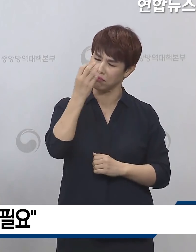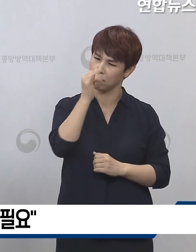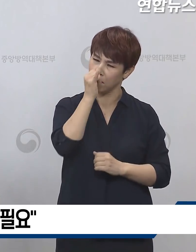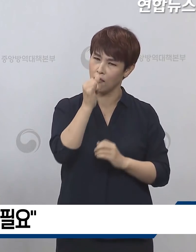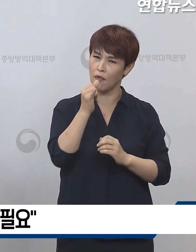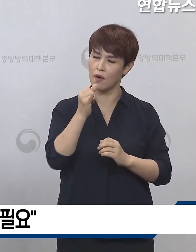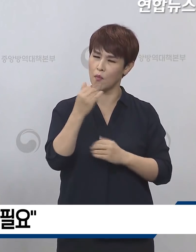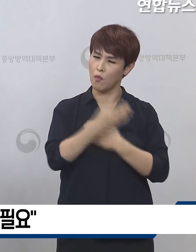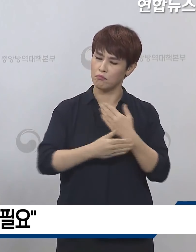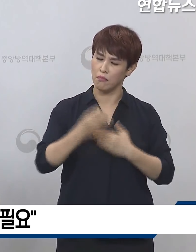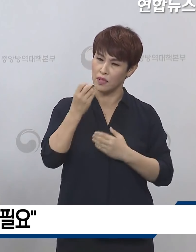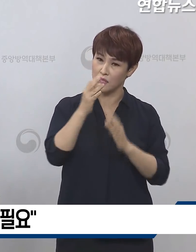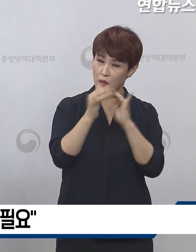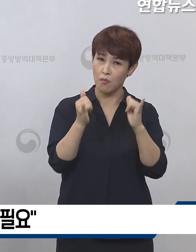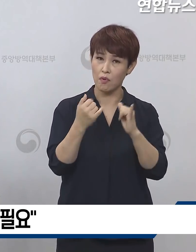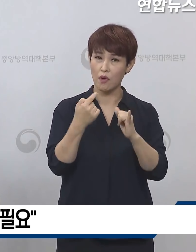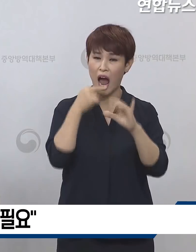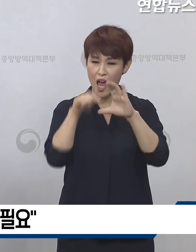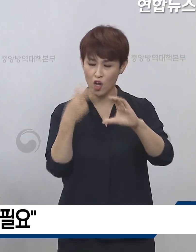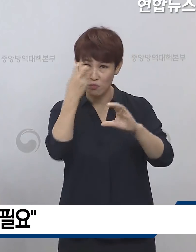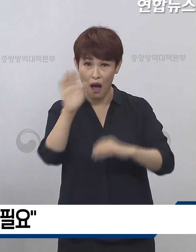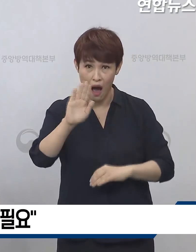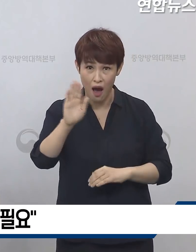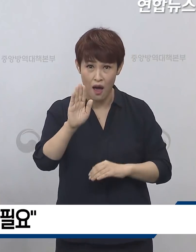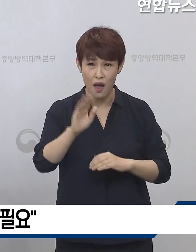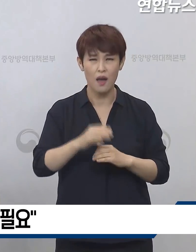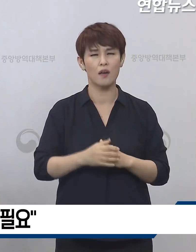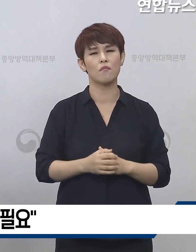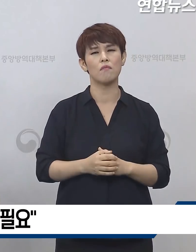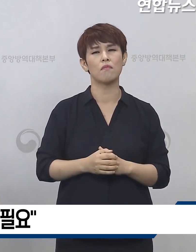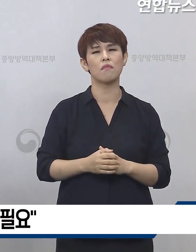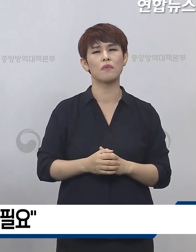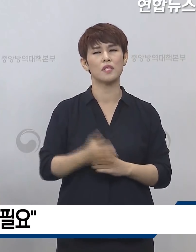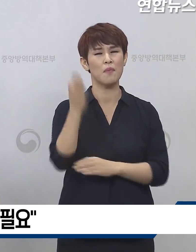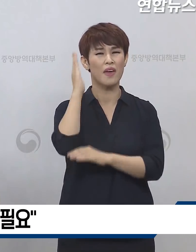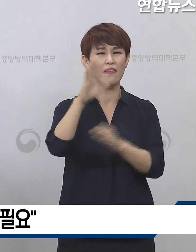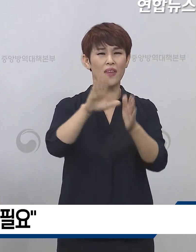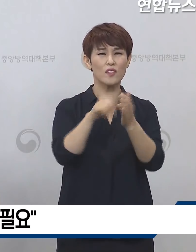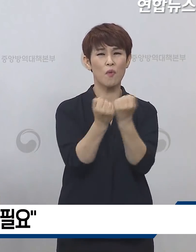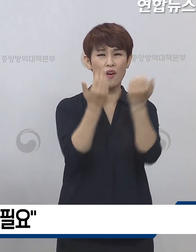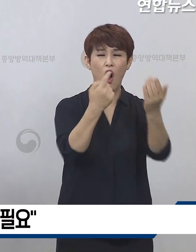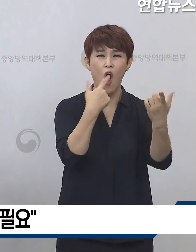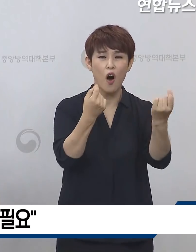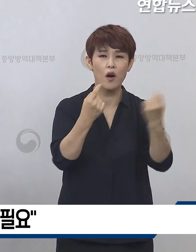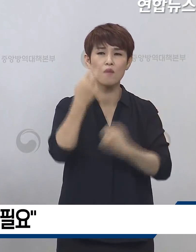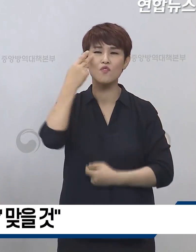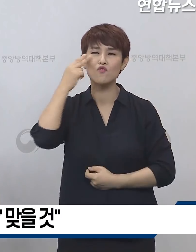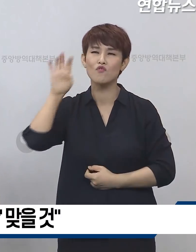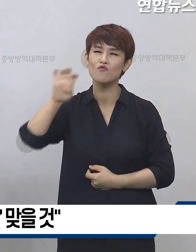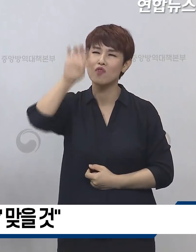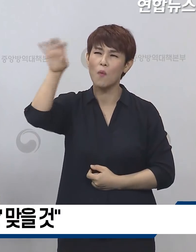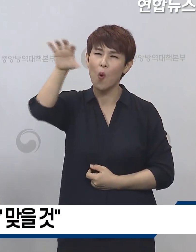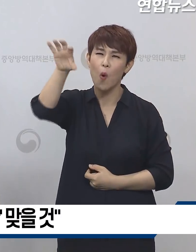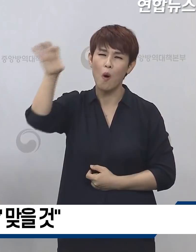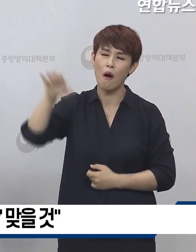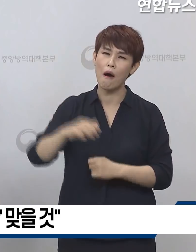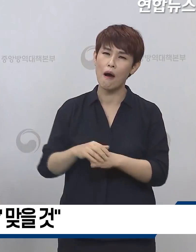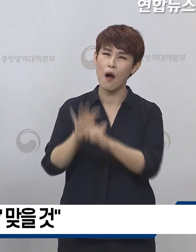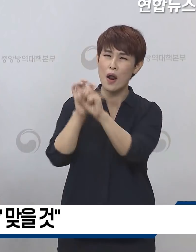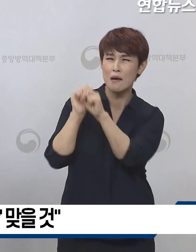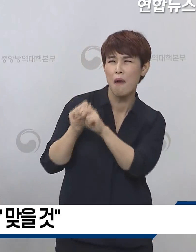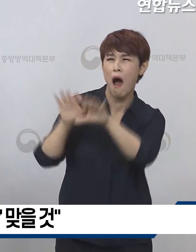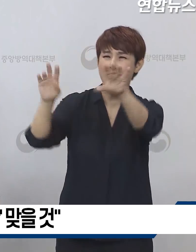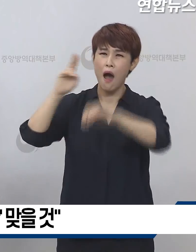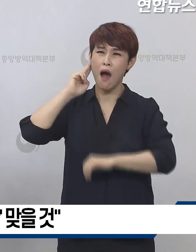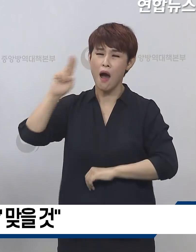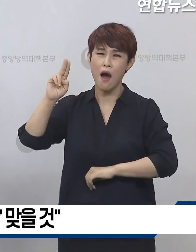검사가 늦어진다면 그동안 브리핑을 통해서 미국이나 유럽 각국의 비참한 상황을